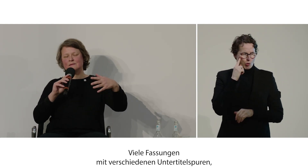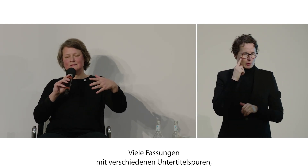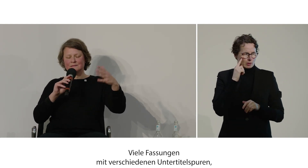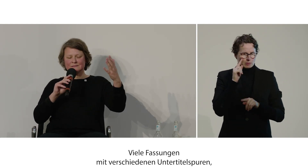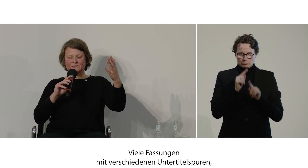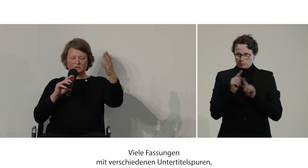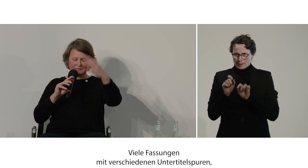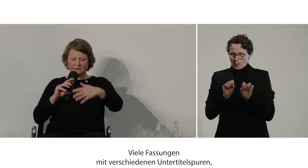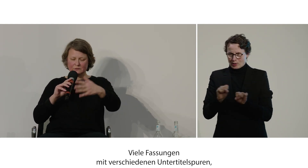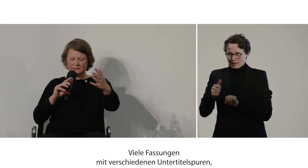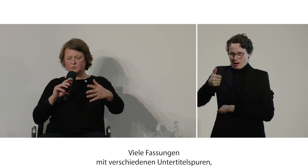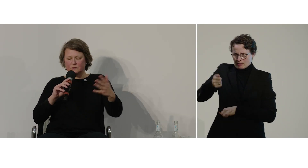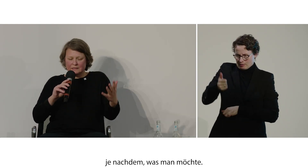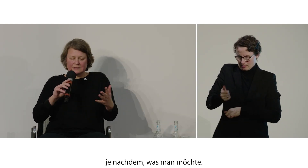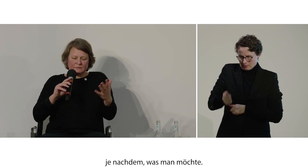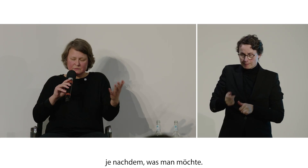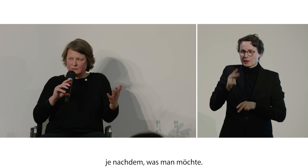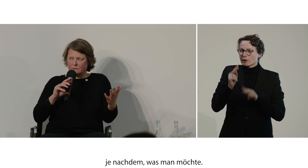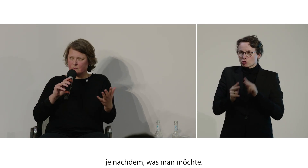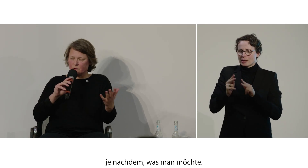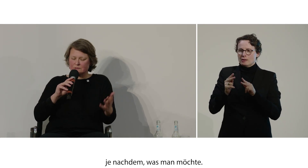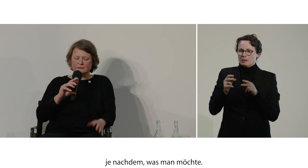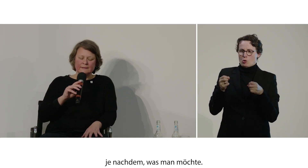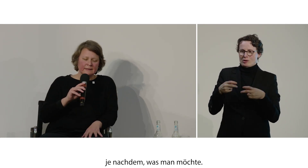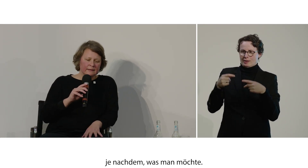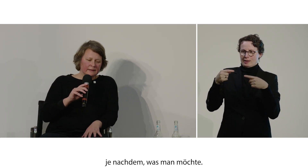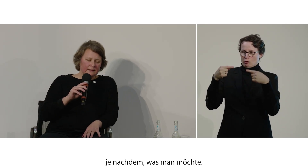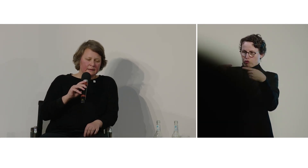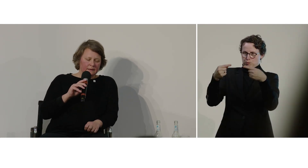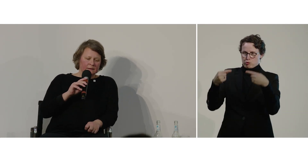verschiedenen Untertitelspuren, je nachdem, was man möchte.